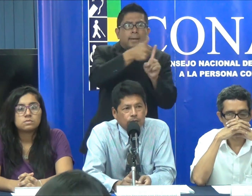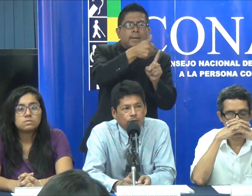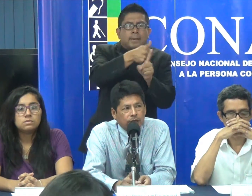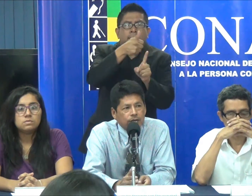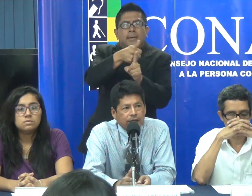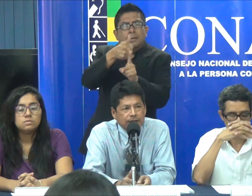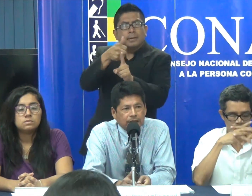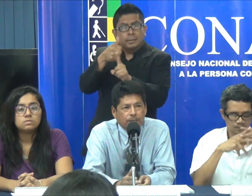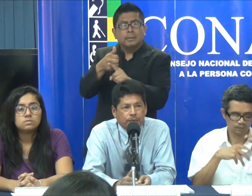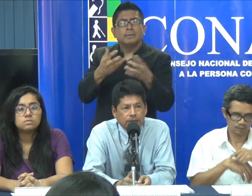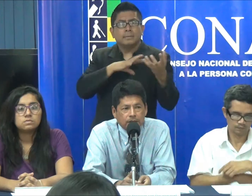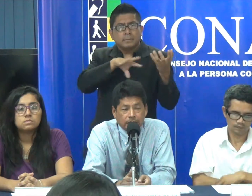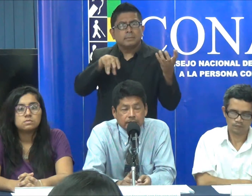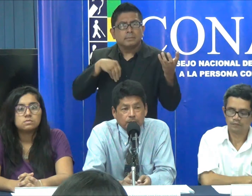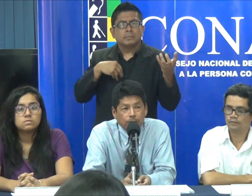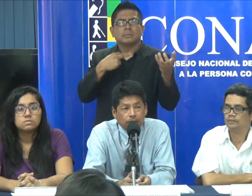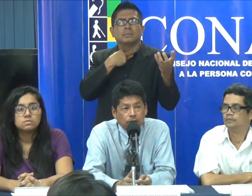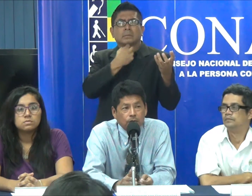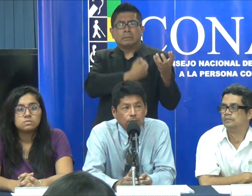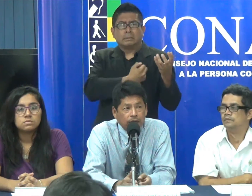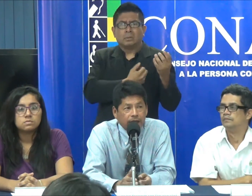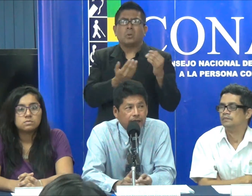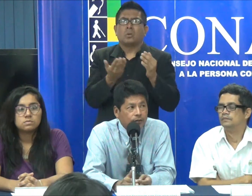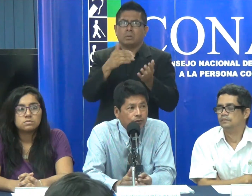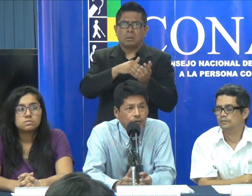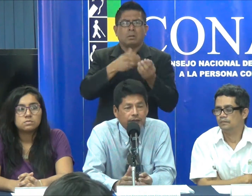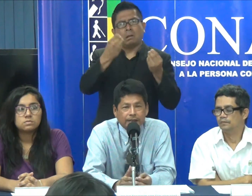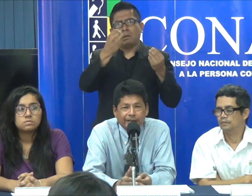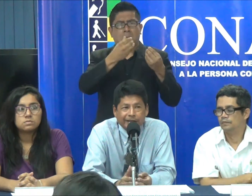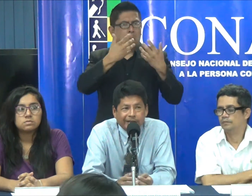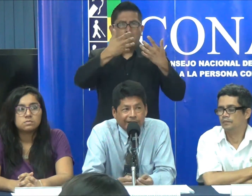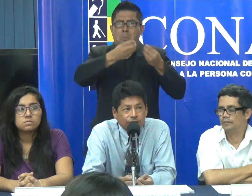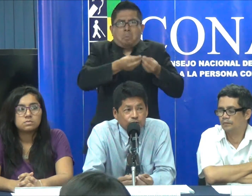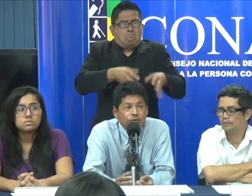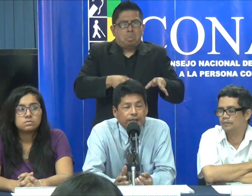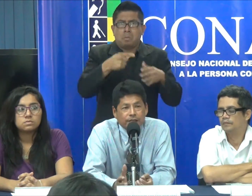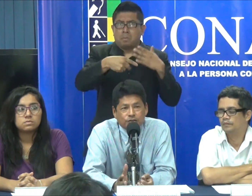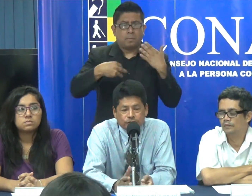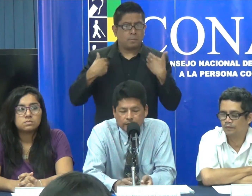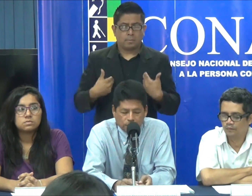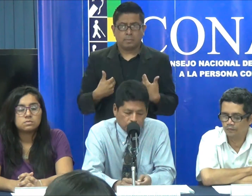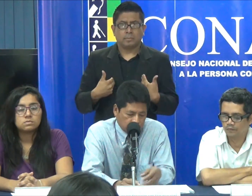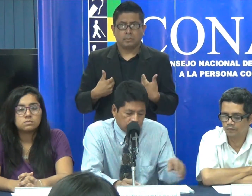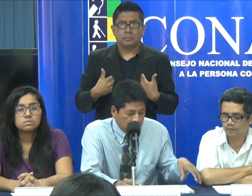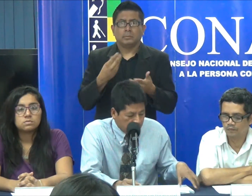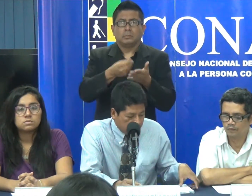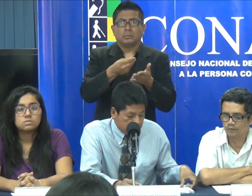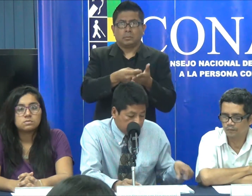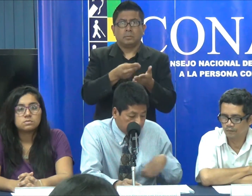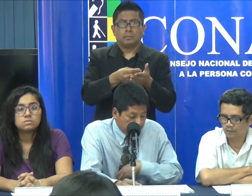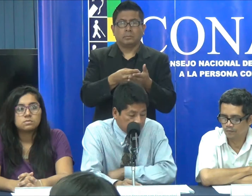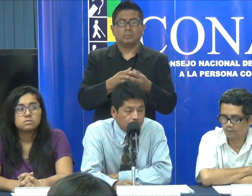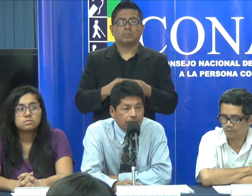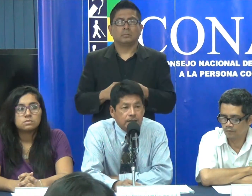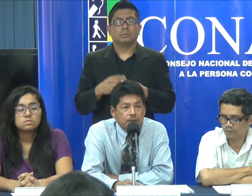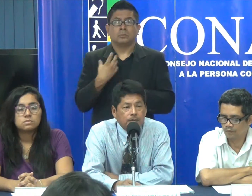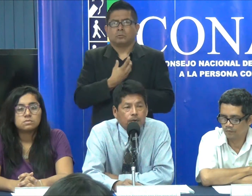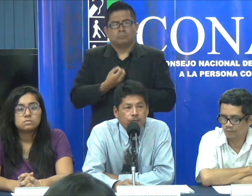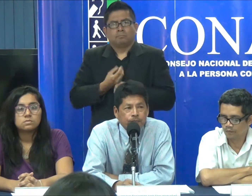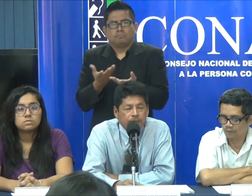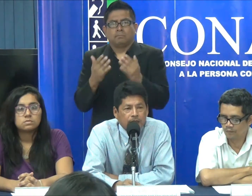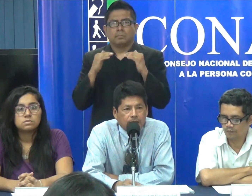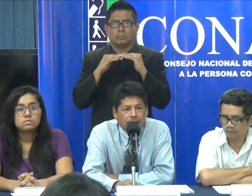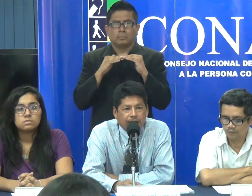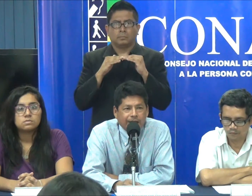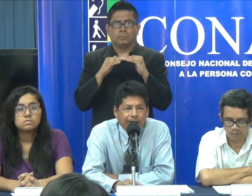de cada uno de ellos que está en este momento vulnerando en sus derechos económicos. Expresamos